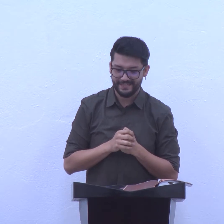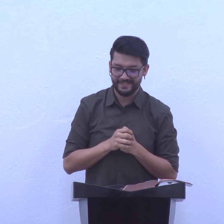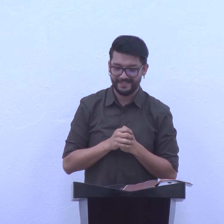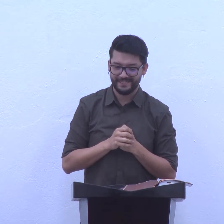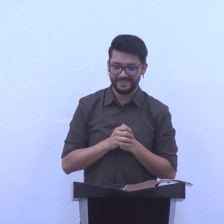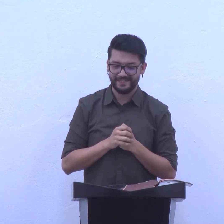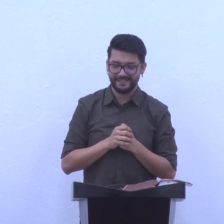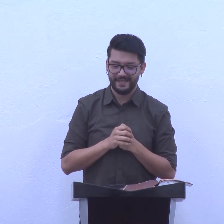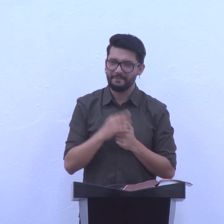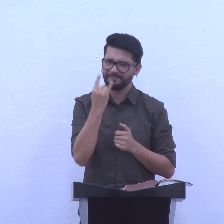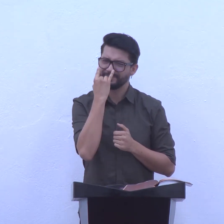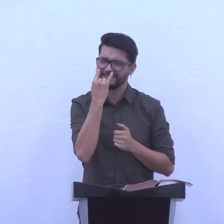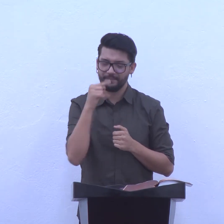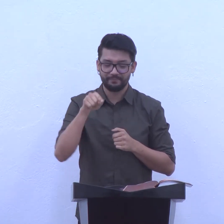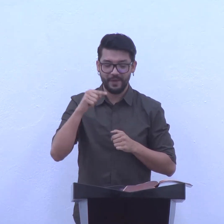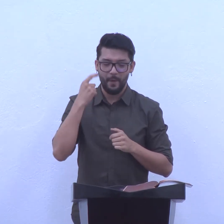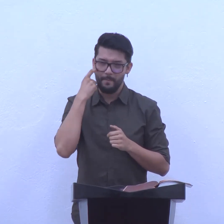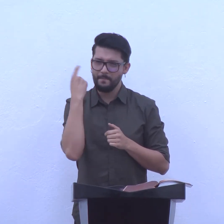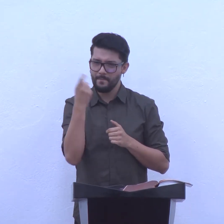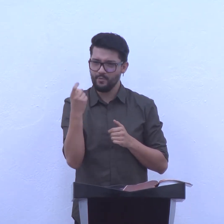ganado. Ahora, esta es